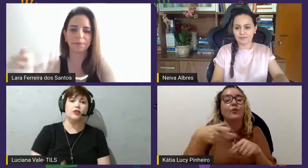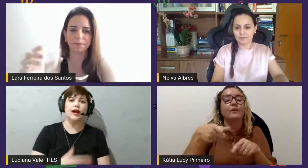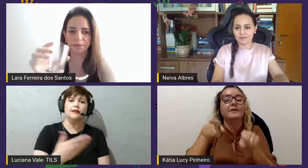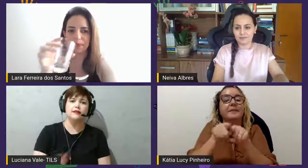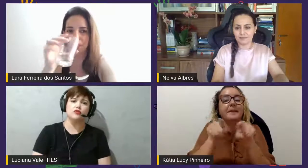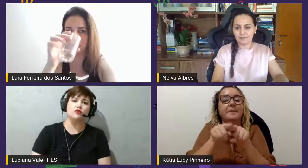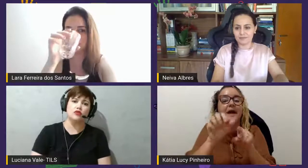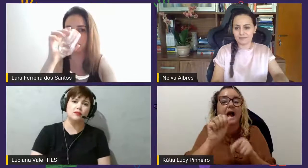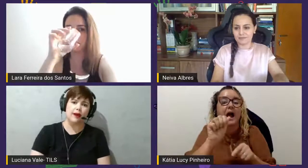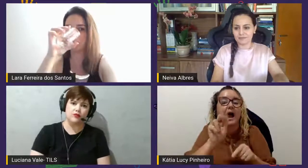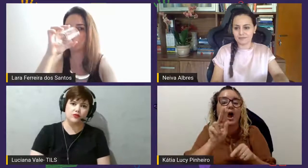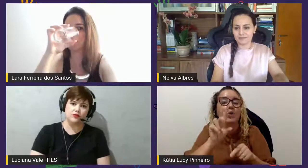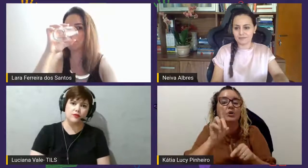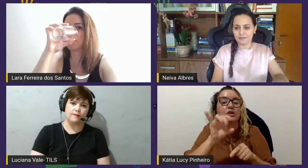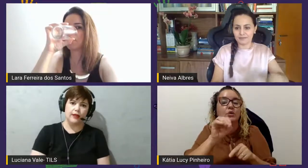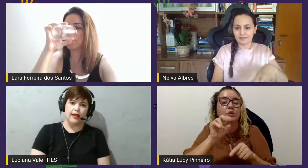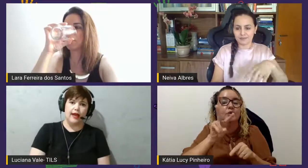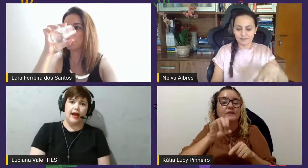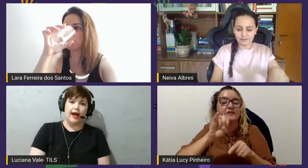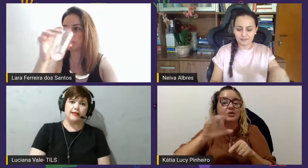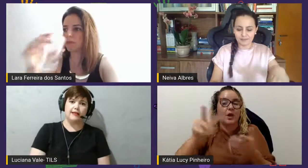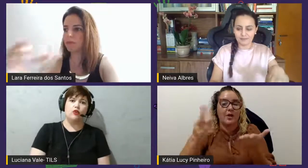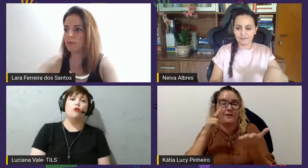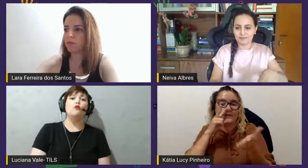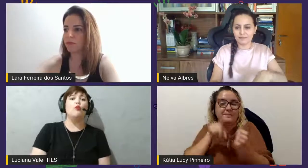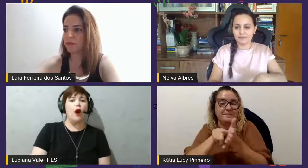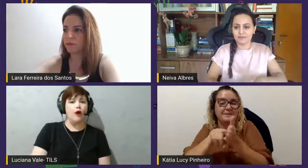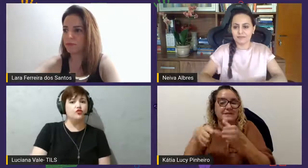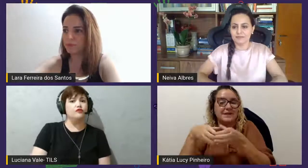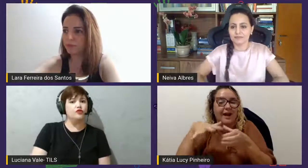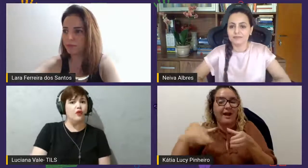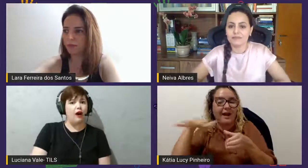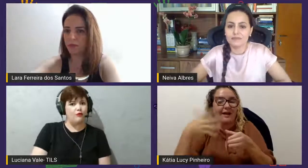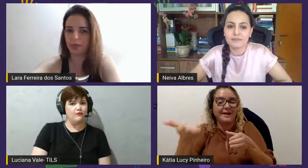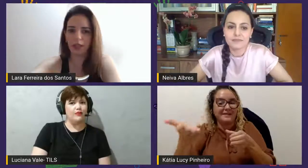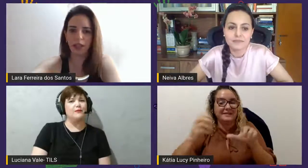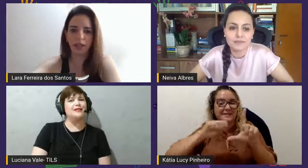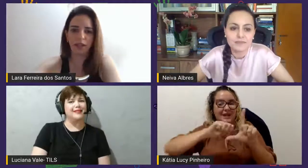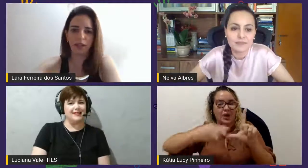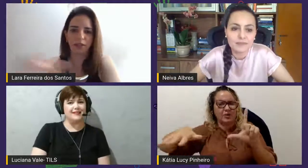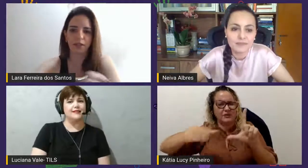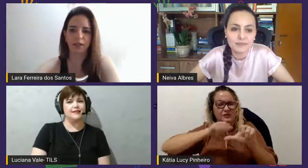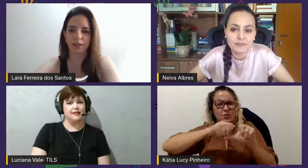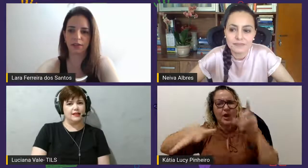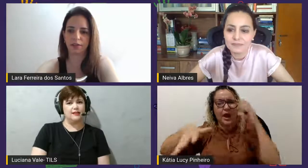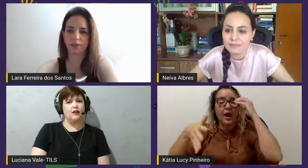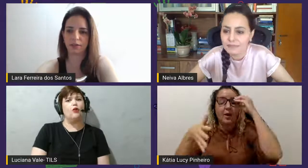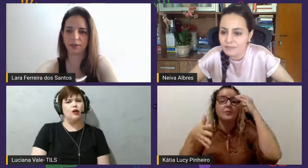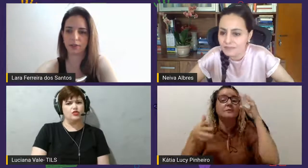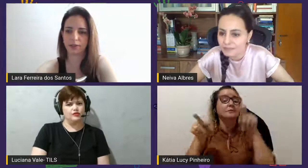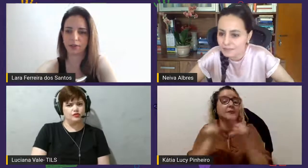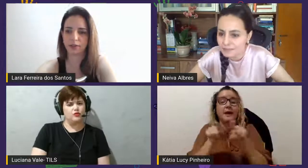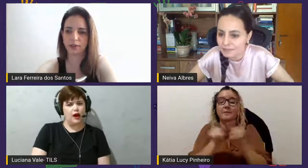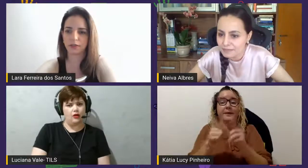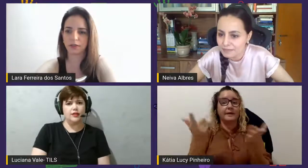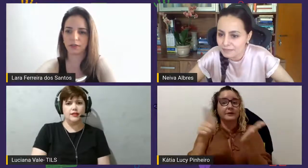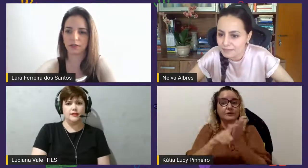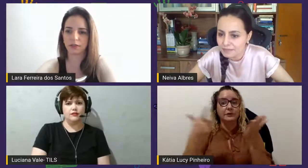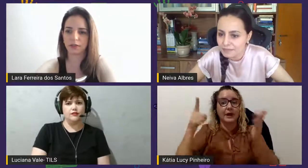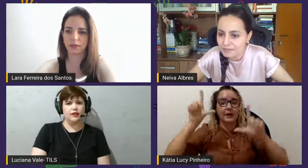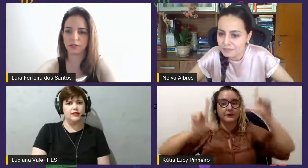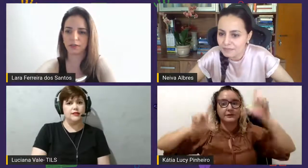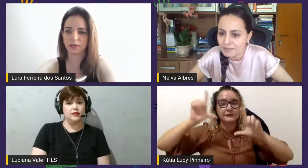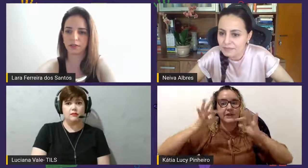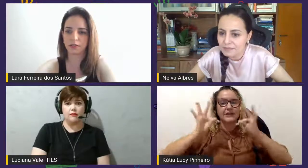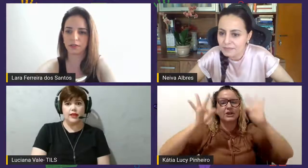seja estimulado esses outros espaços, assim como o audiovisual. Pesquisas na questão audiovisual que têm